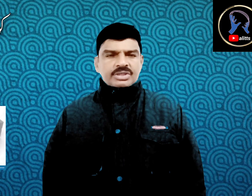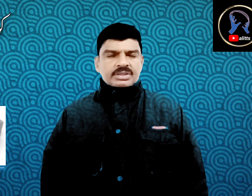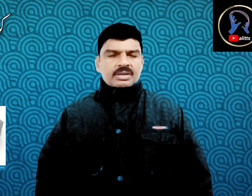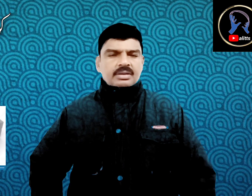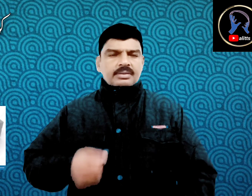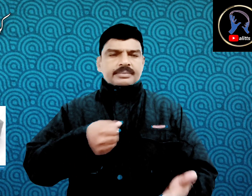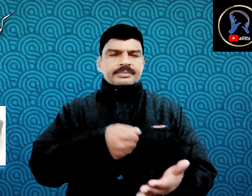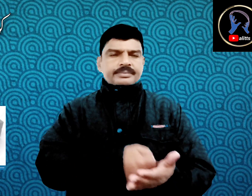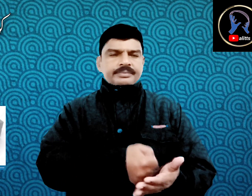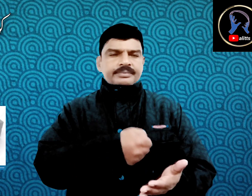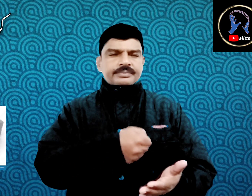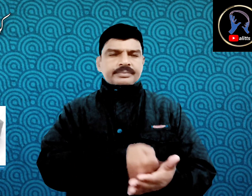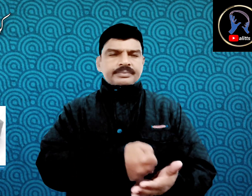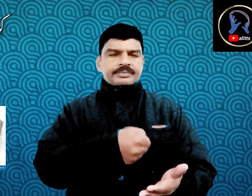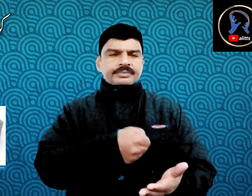कोशिश करना